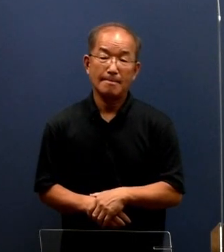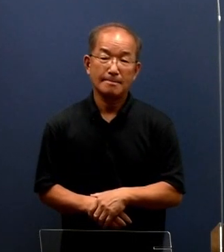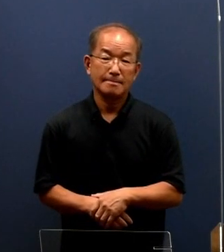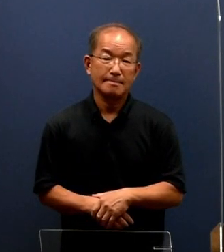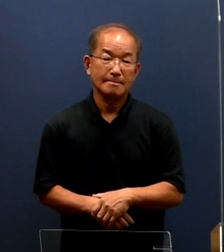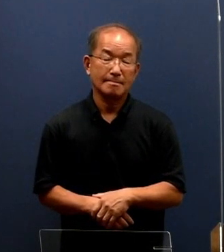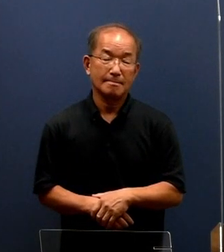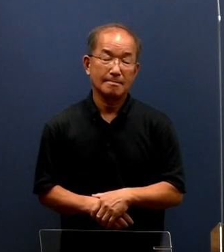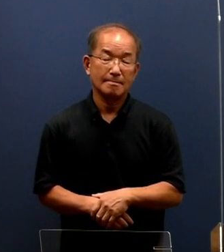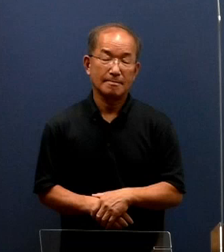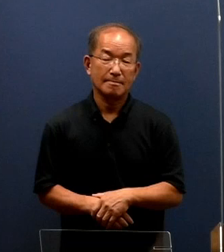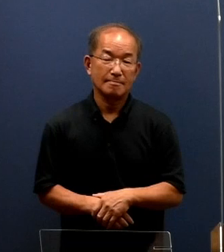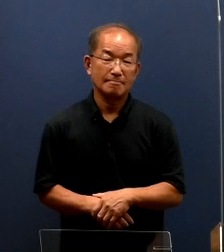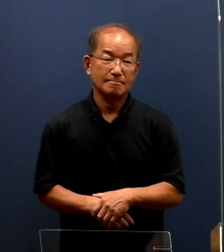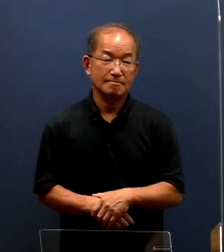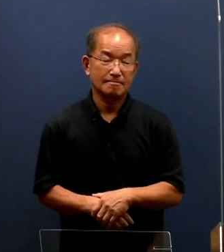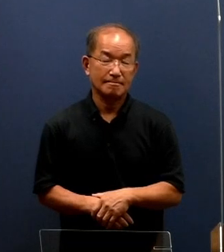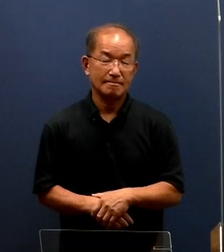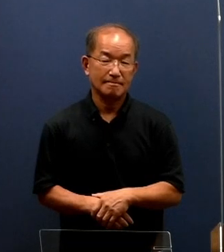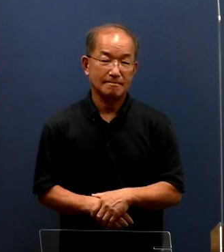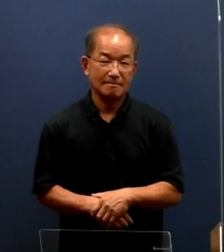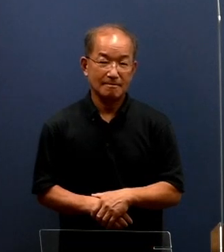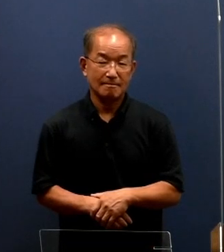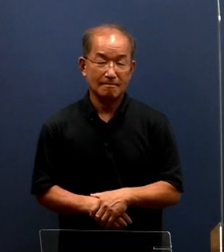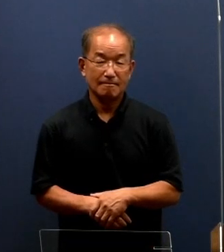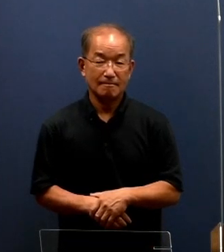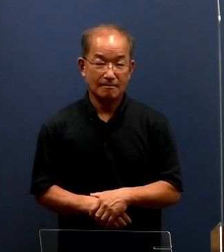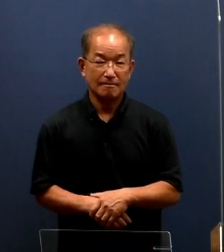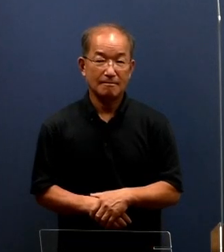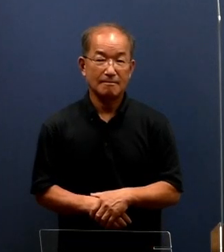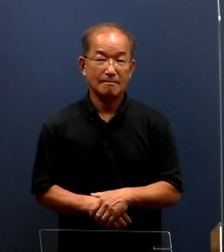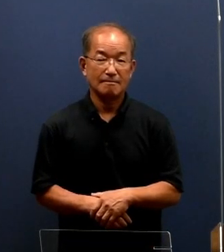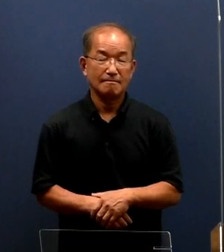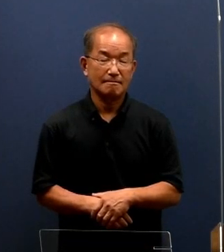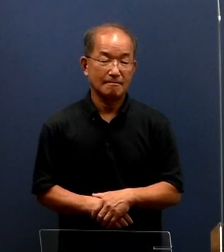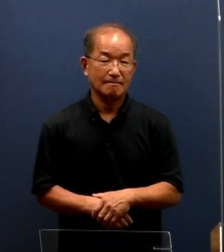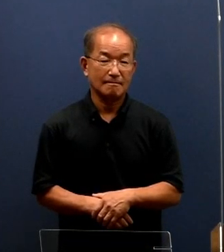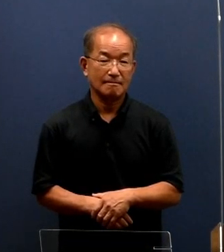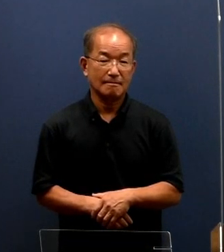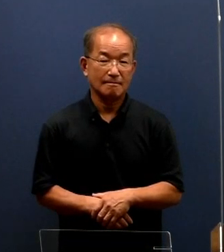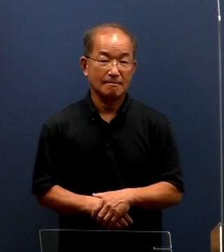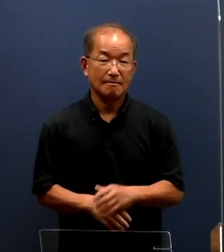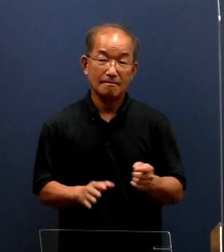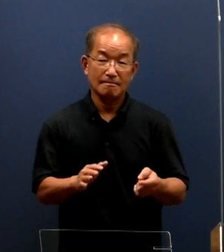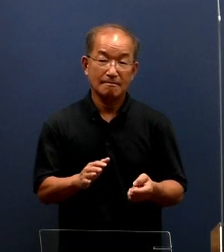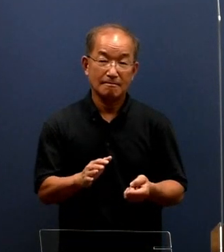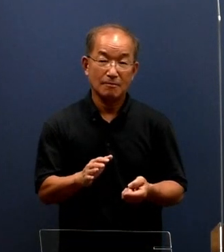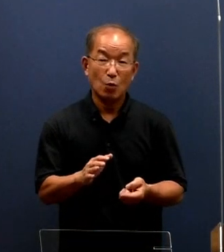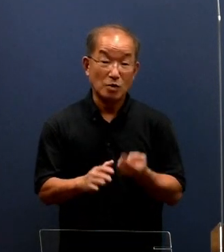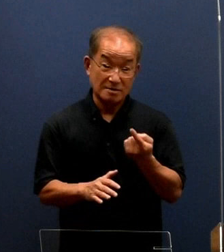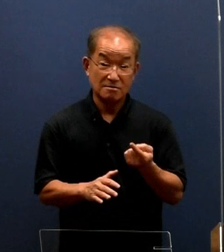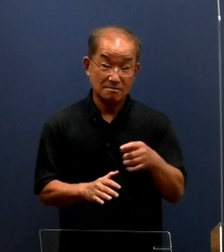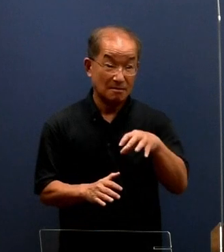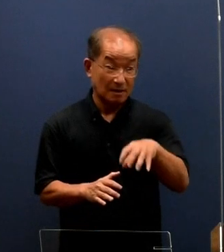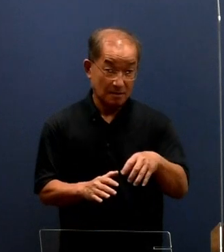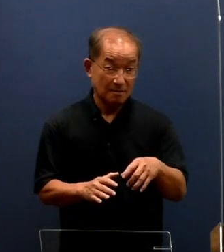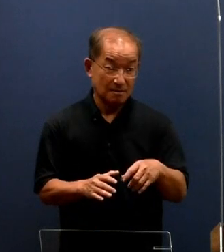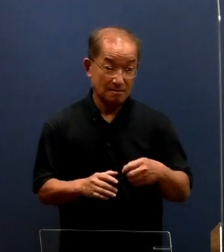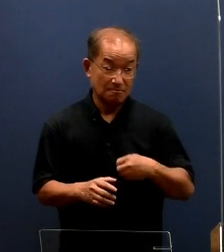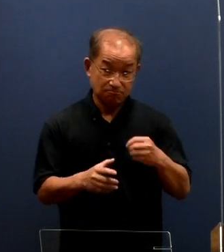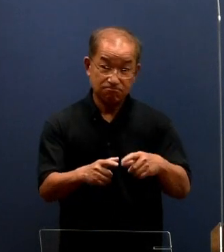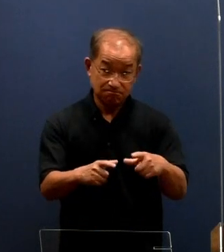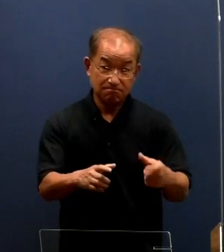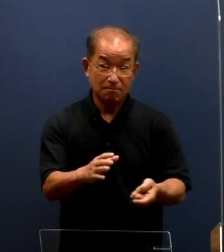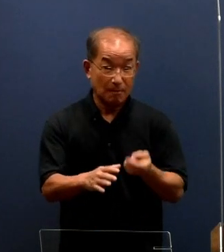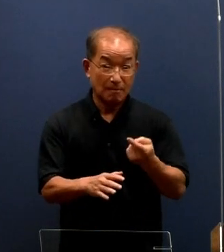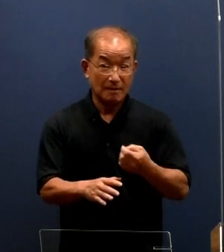だからまあちょっと話はずれましたけど、まあ、そういうことです。起きる場所、そういう場所で、その